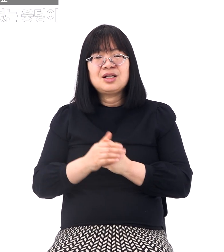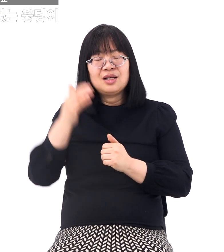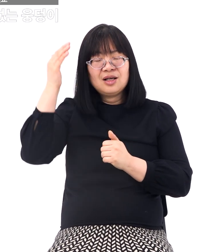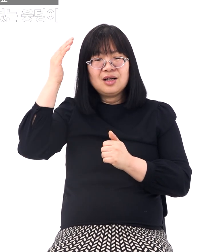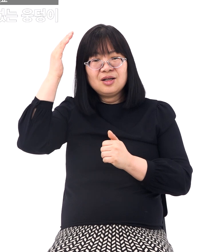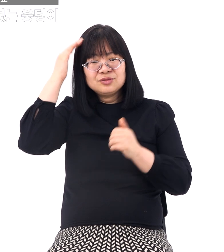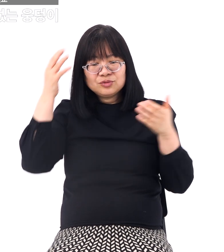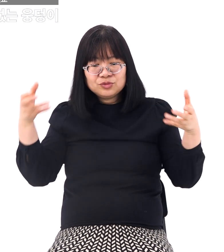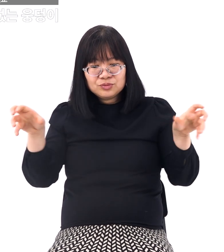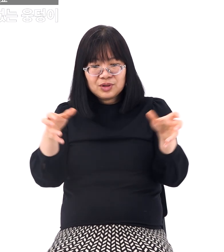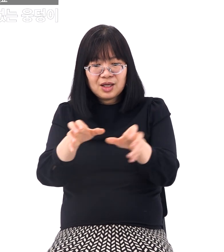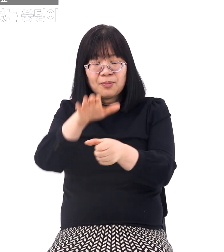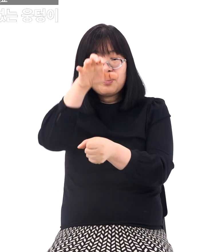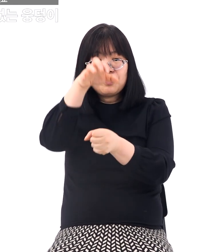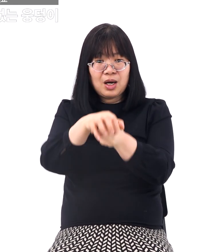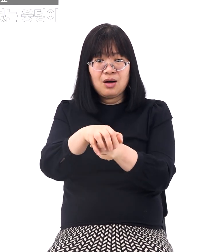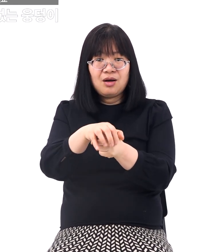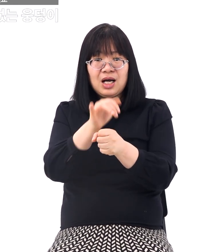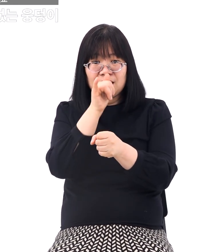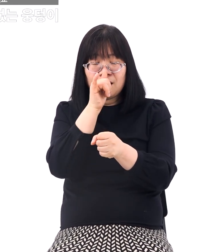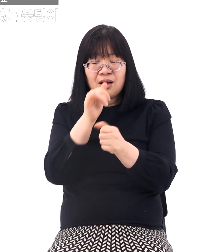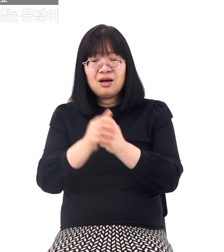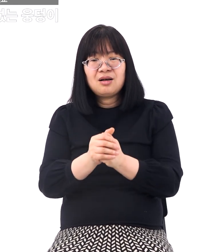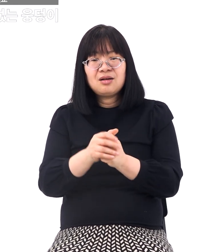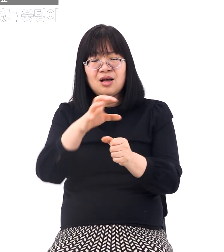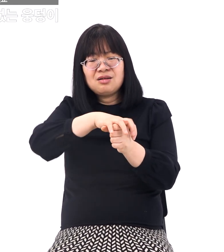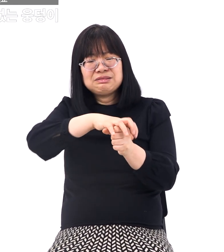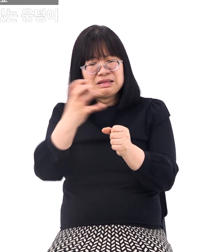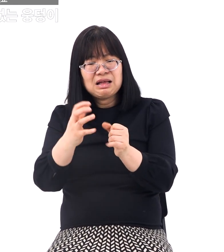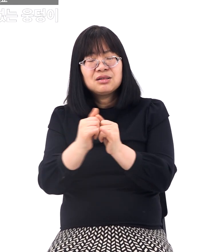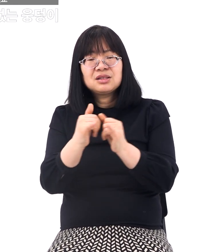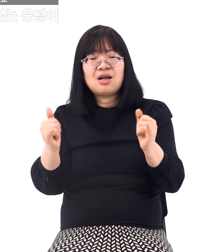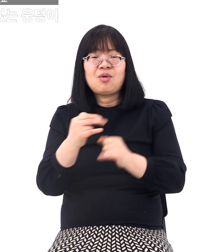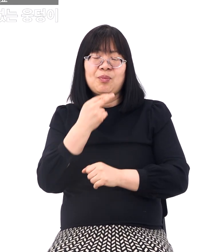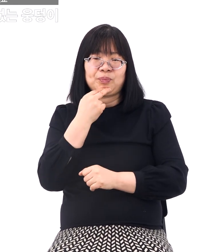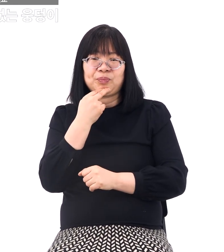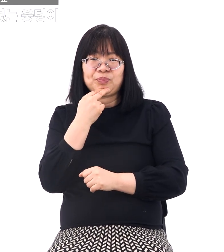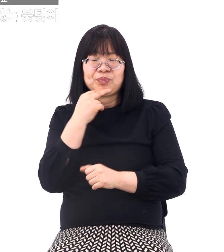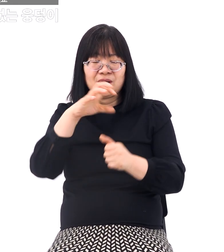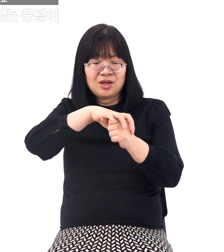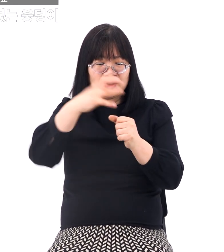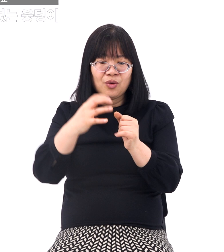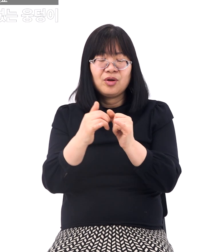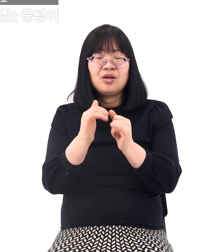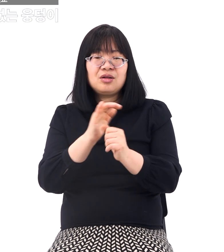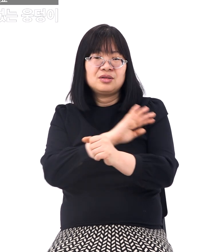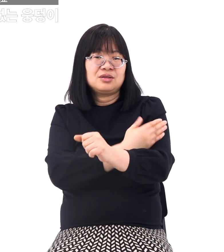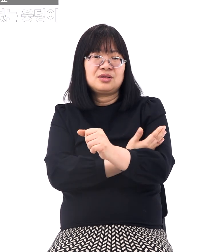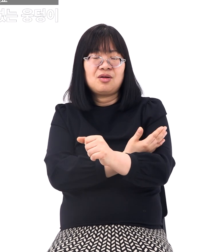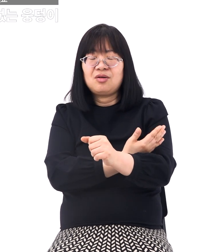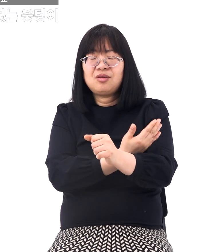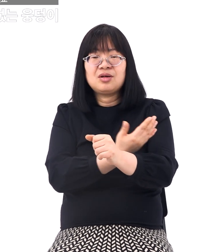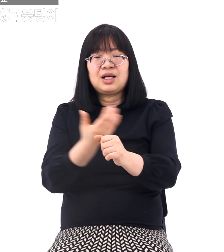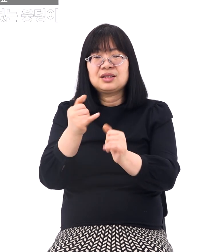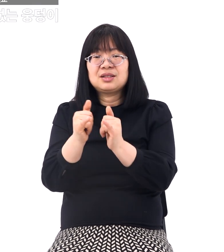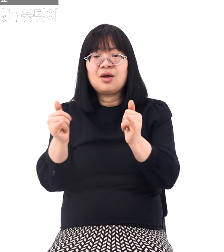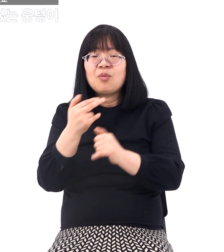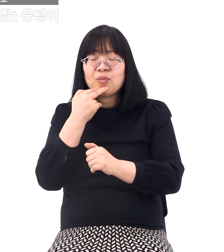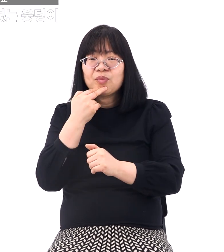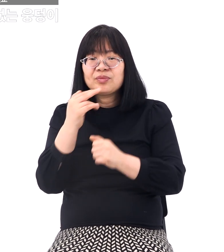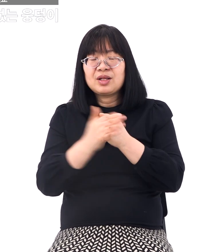두루마리에 봉인이 됐는데 이걸 뗄 자가 없어요. 이 봉인을 열 자가 없어요. 그래서